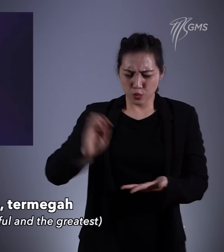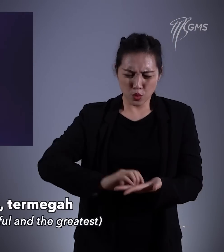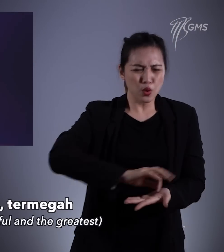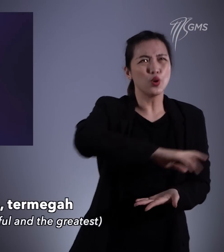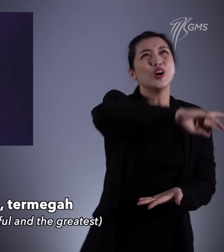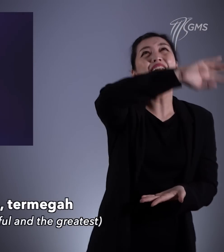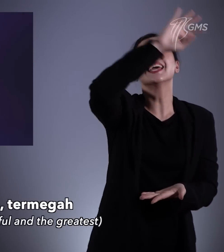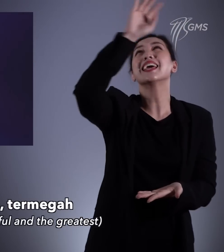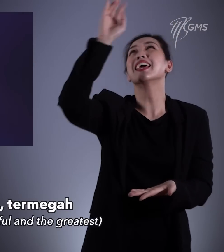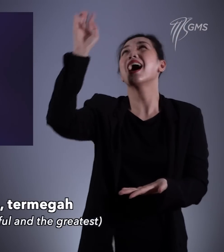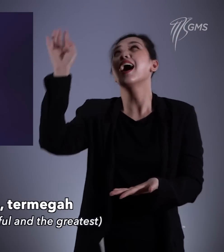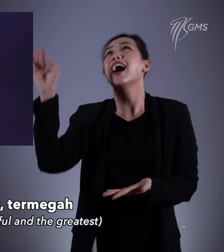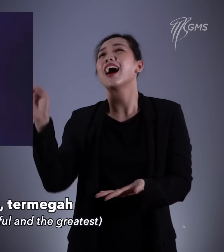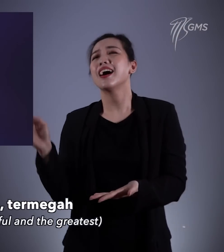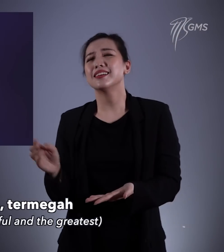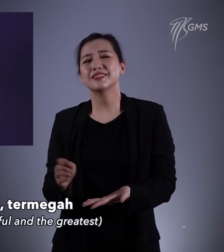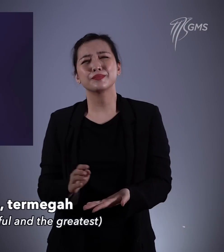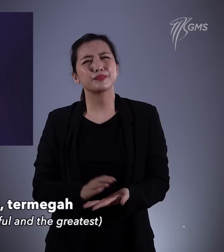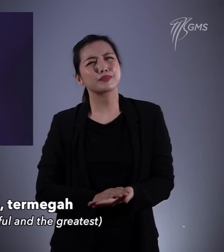yang mulia,